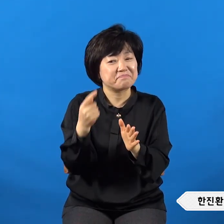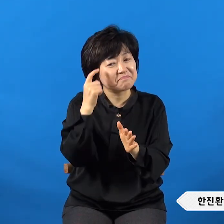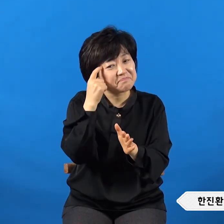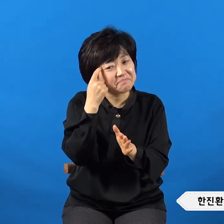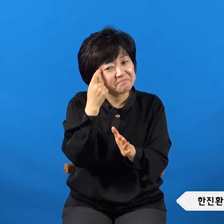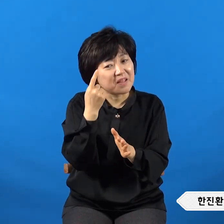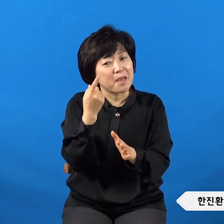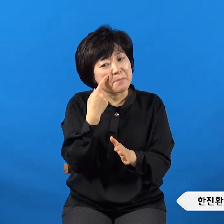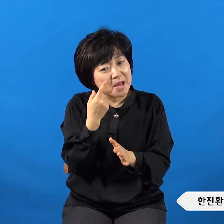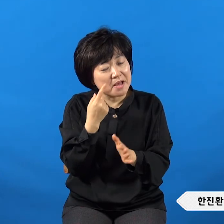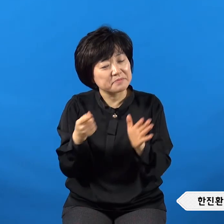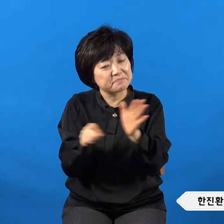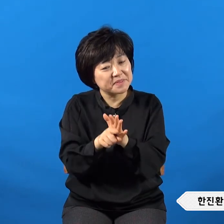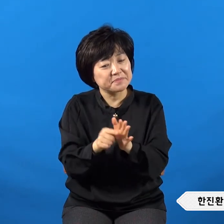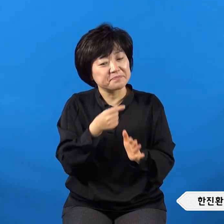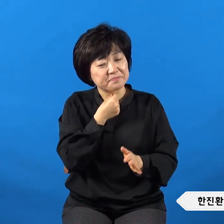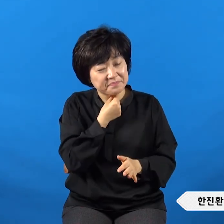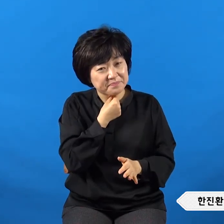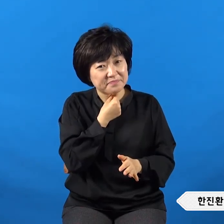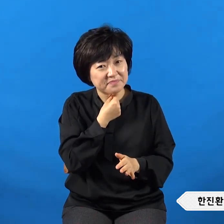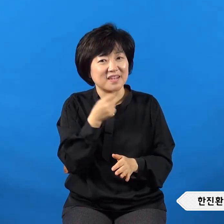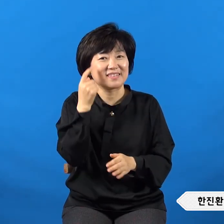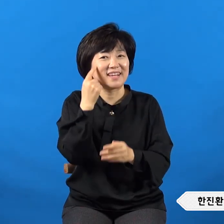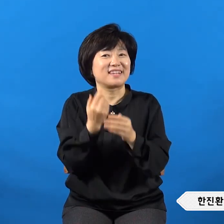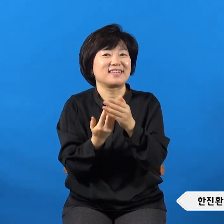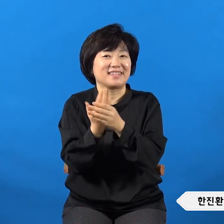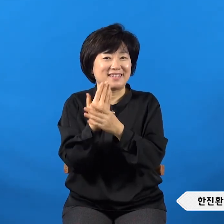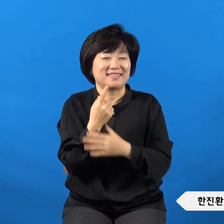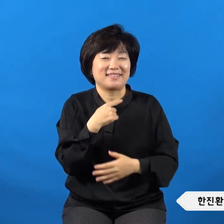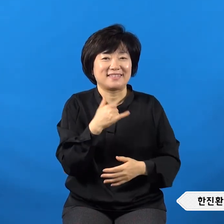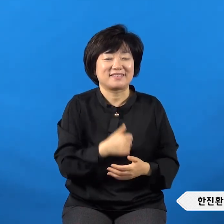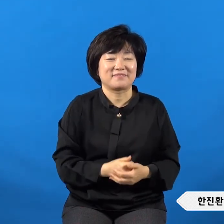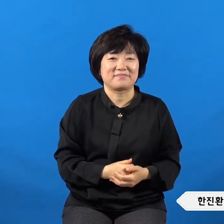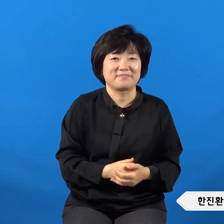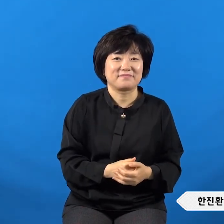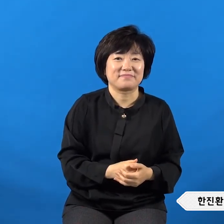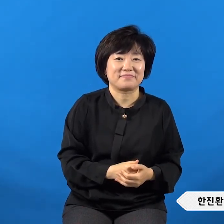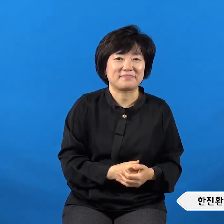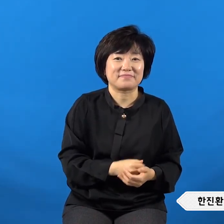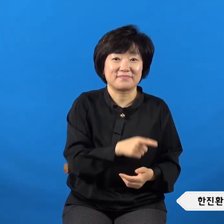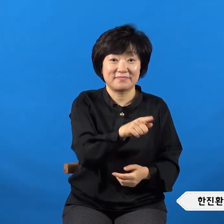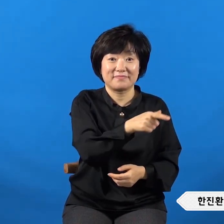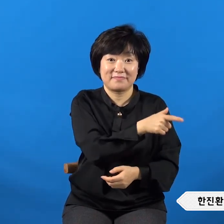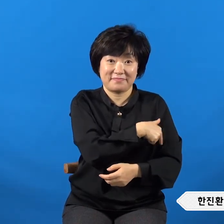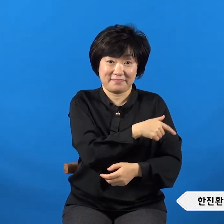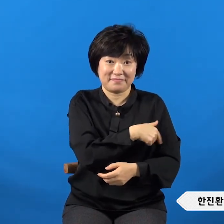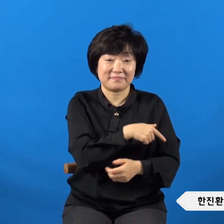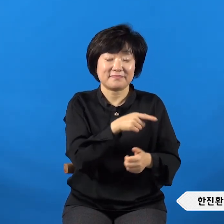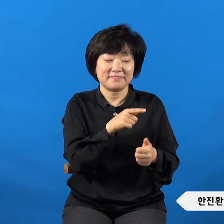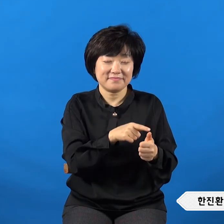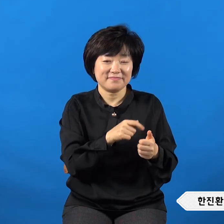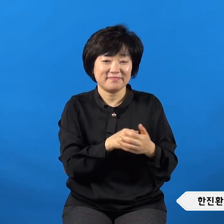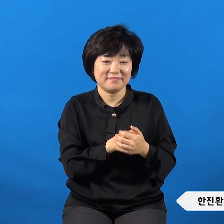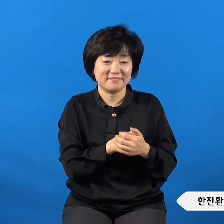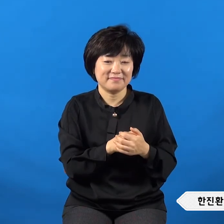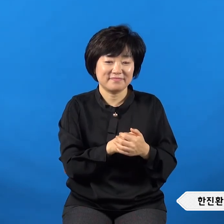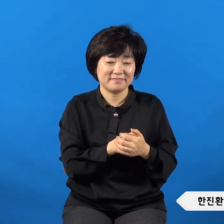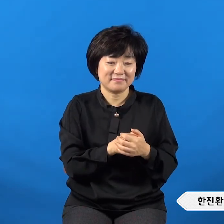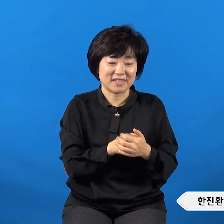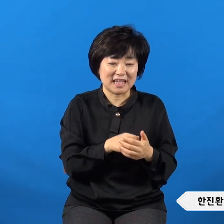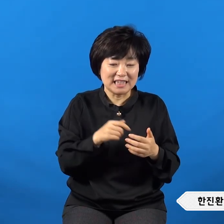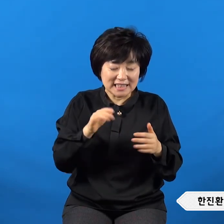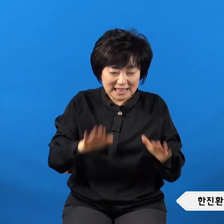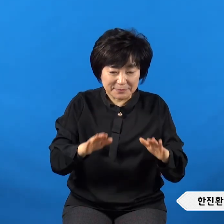생각을 해보는 사람이 많이 생겨났다, 그런 얘기를 들었습니다. 그 집사님은